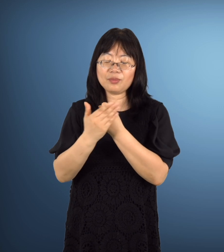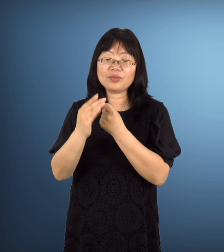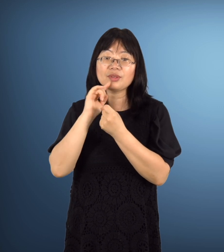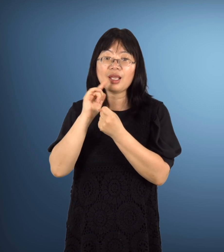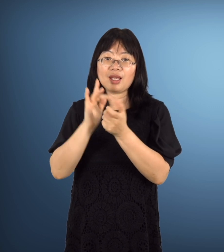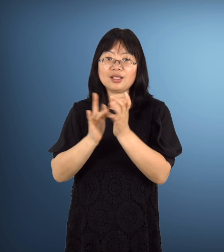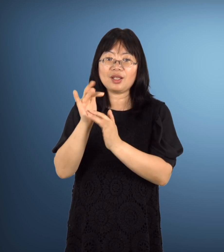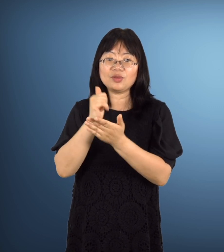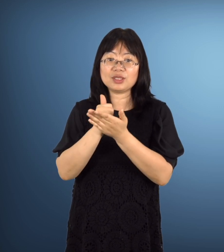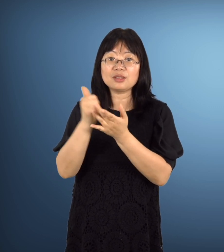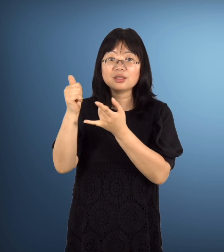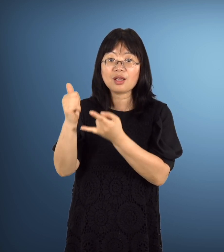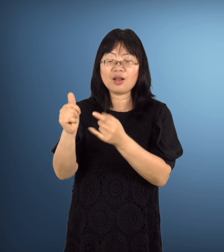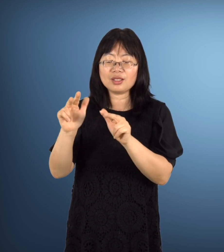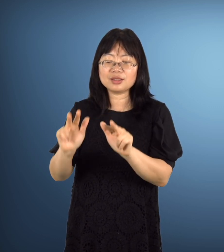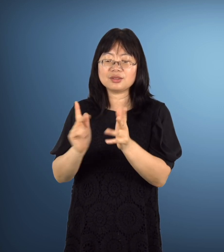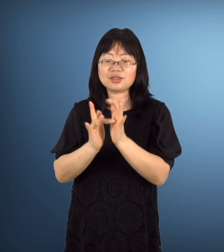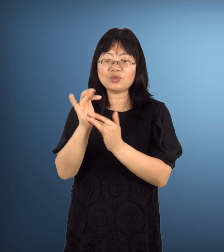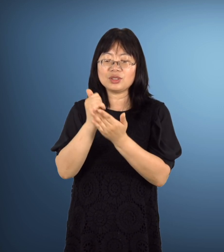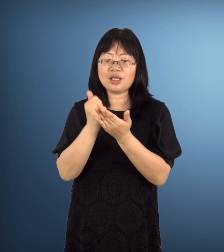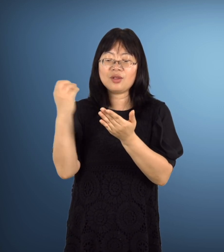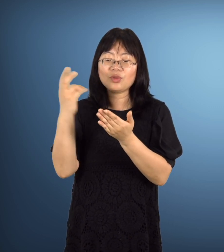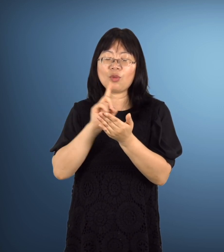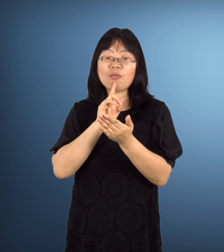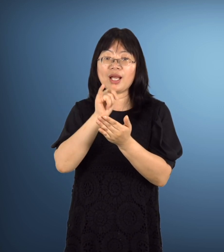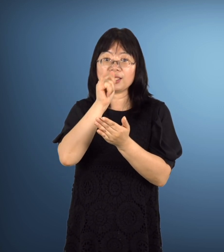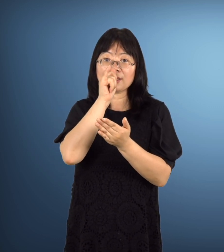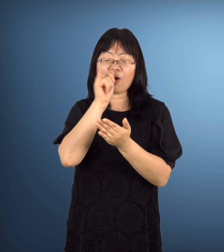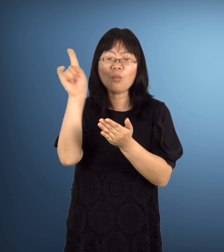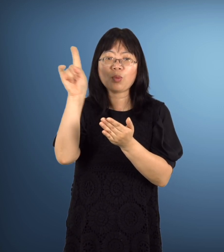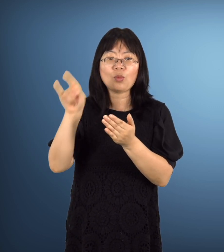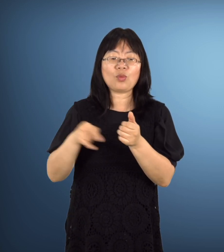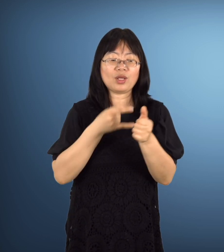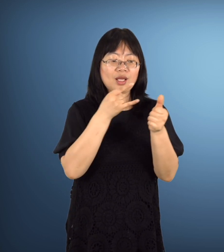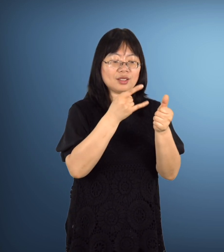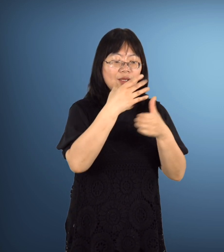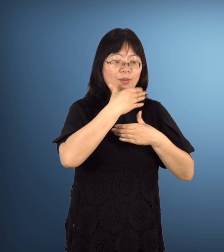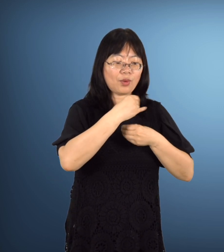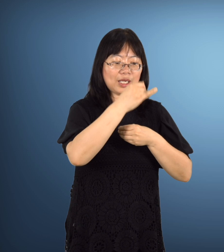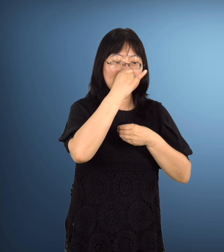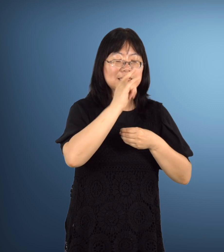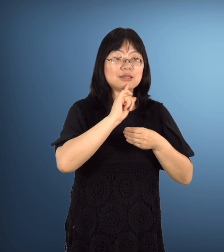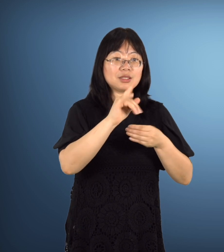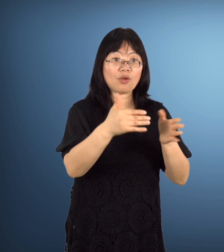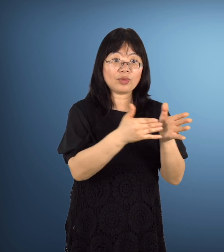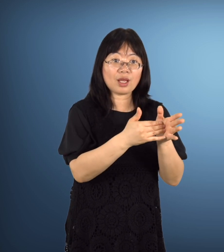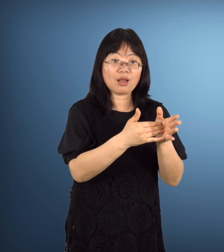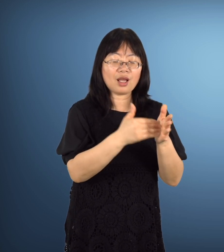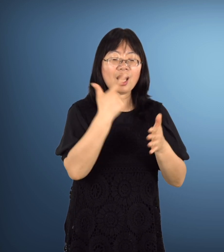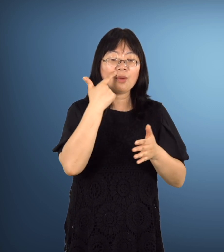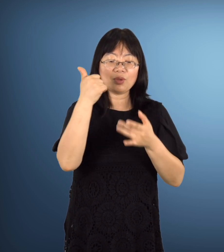그런데 예수께서 또 이르시되 너희에게 평강이